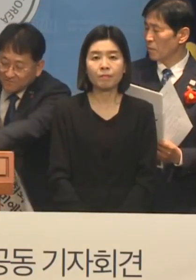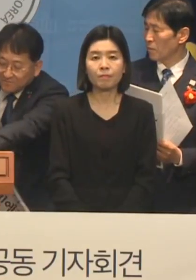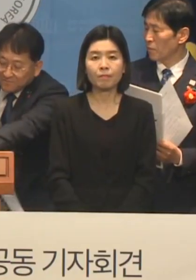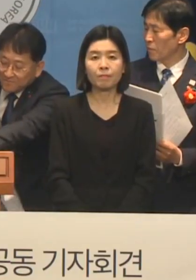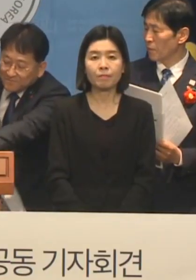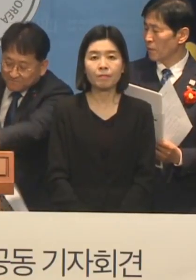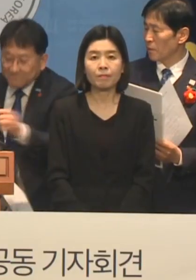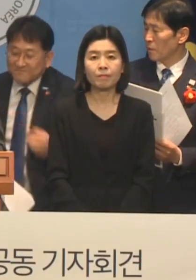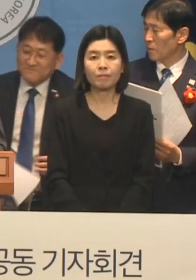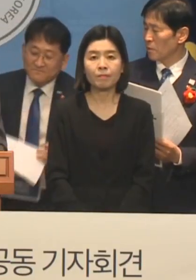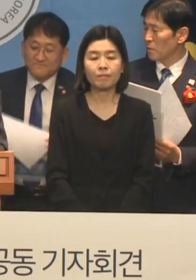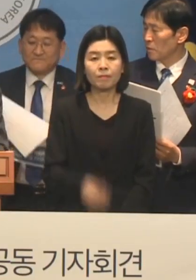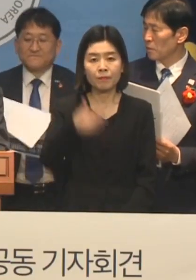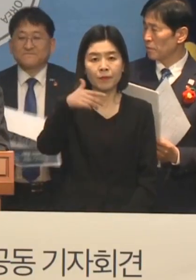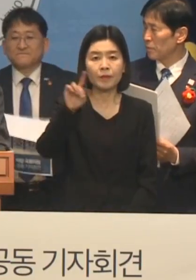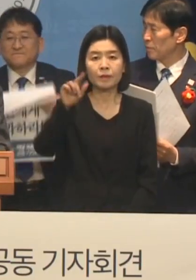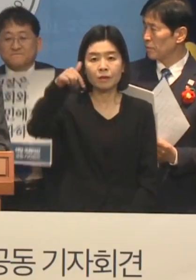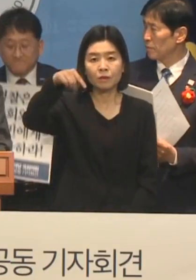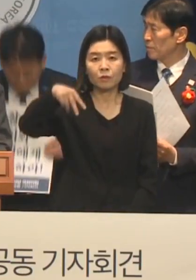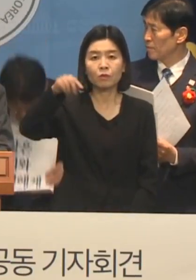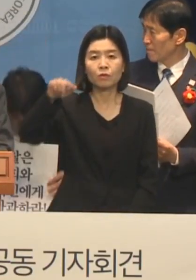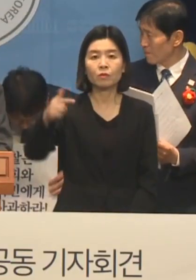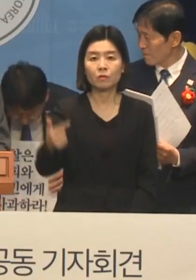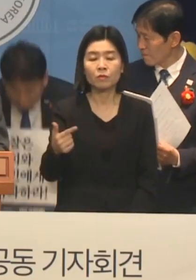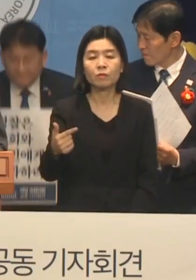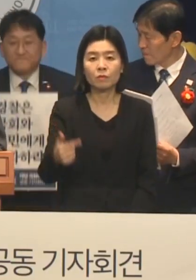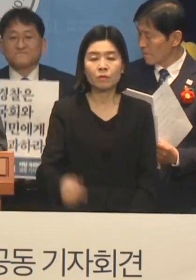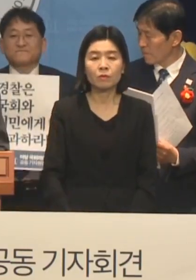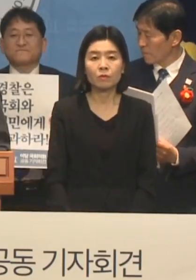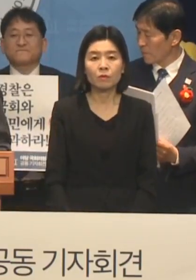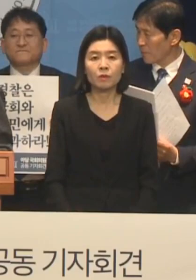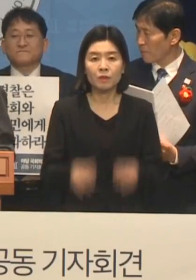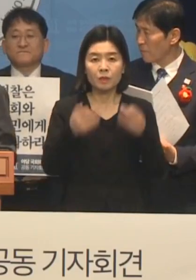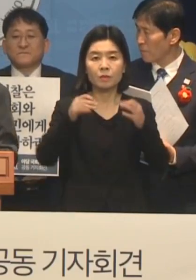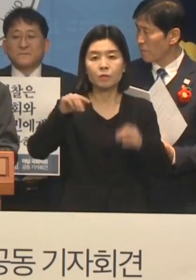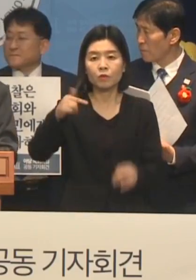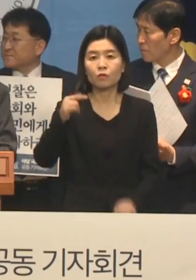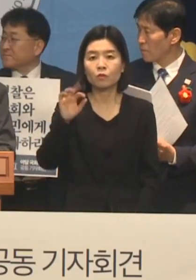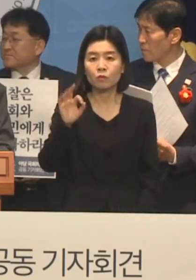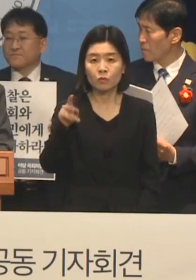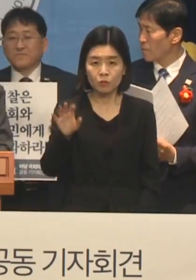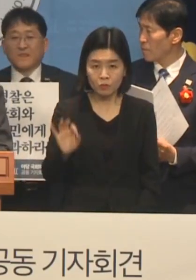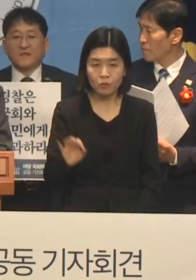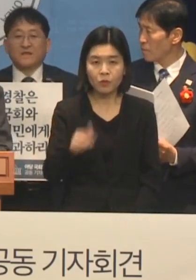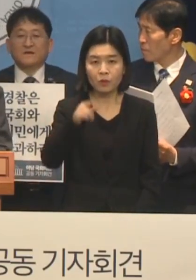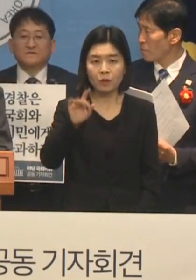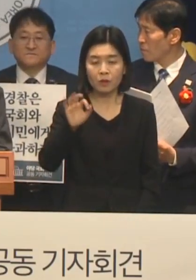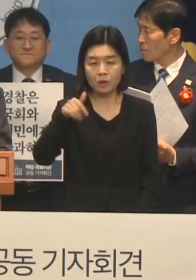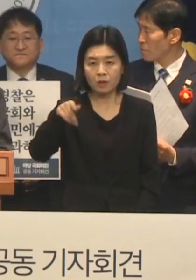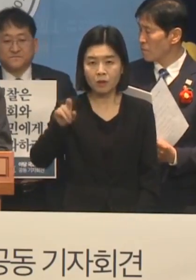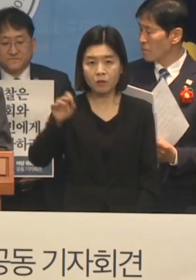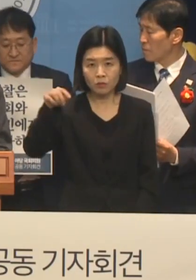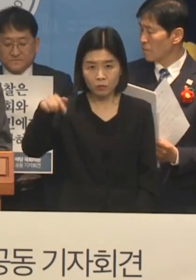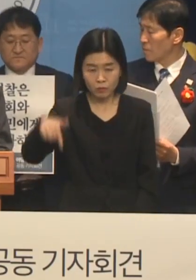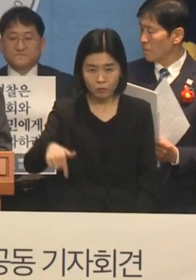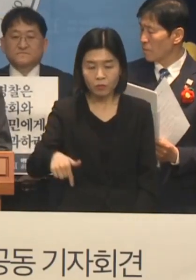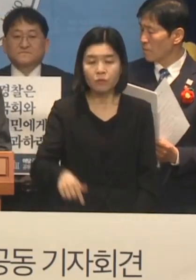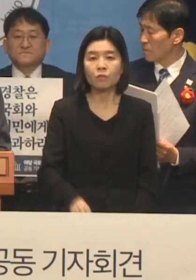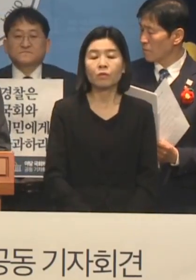예. 차규근 의원님 오셨습니다. 우리 김준영 의원님도 오셨습니다. 우리 강경숙 의원님도